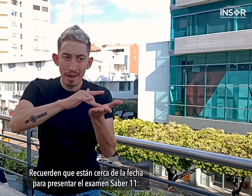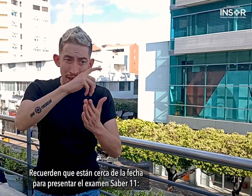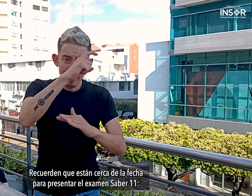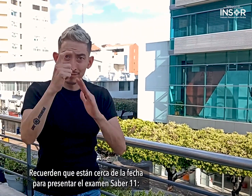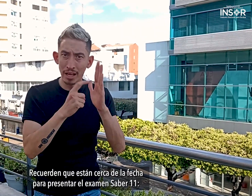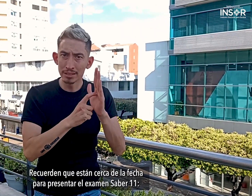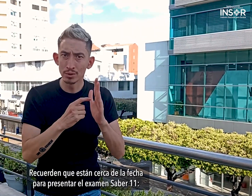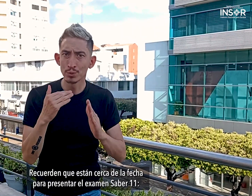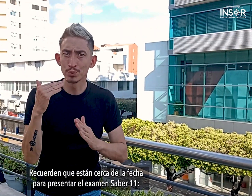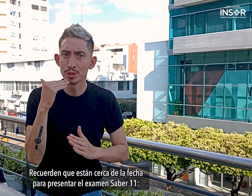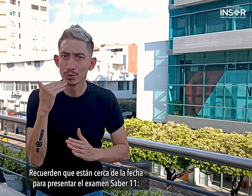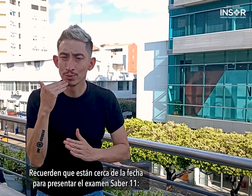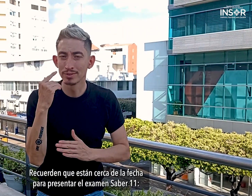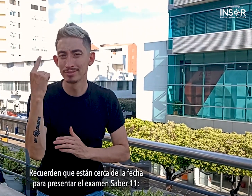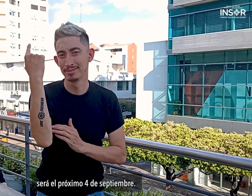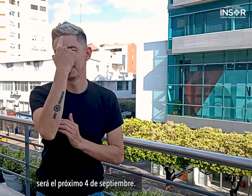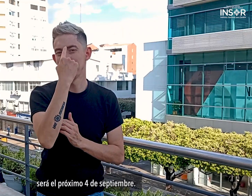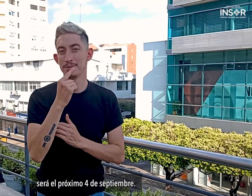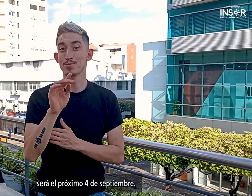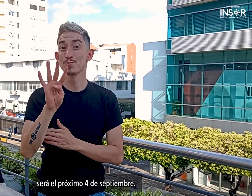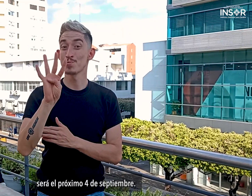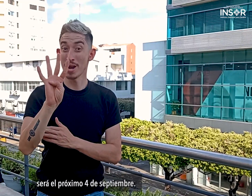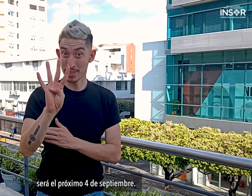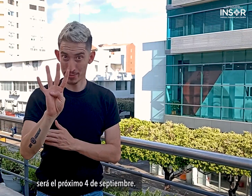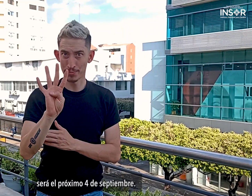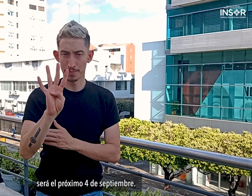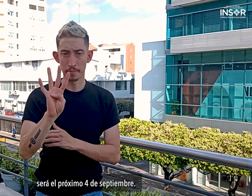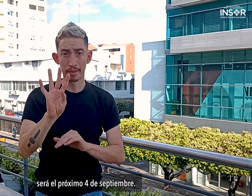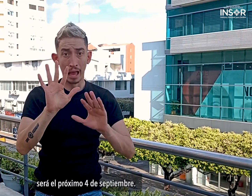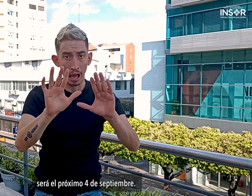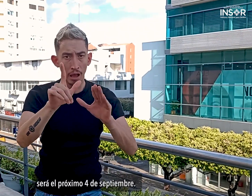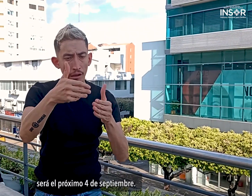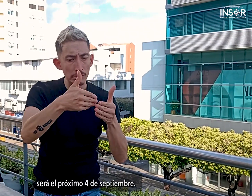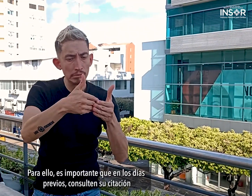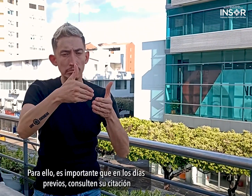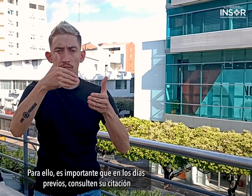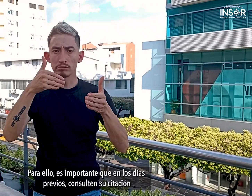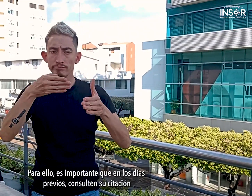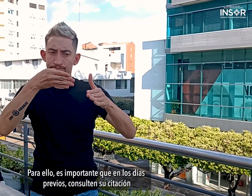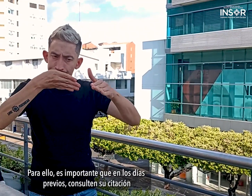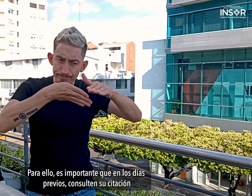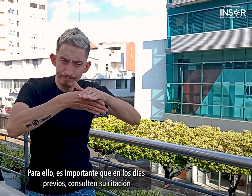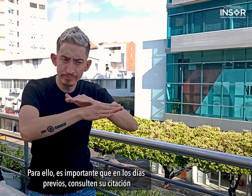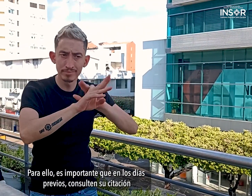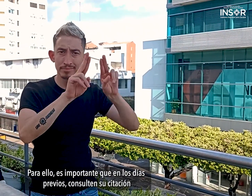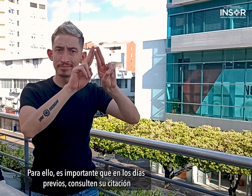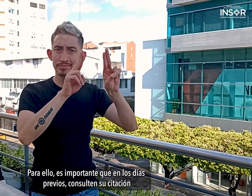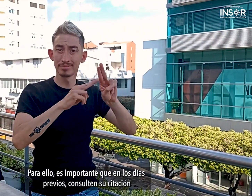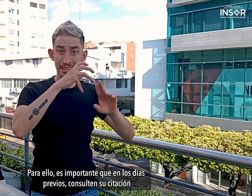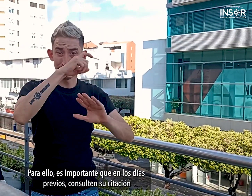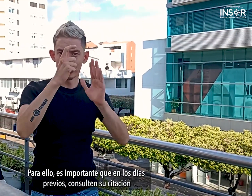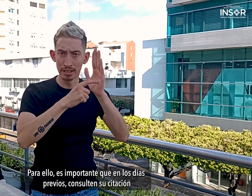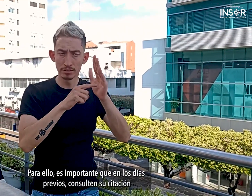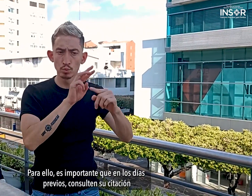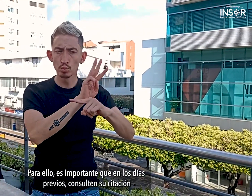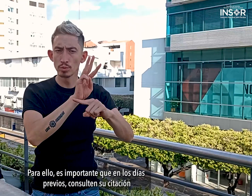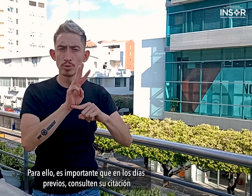presentar el examen Saber 11. Será el próximo 4 de septiembre. Para ello, es importante que en los días previos consulten